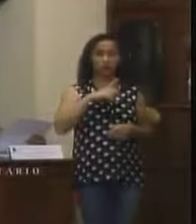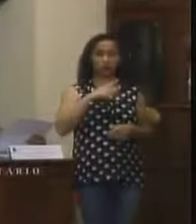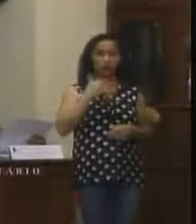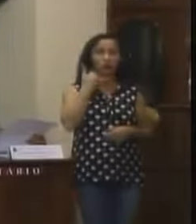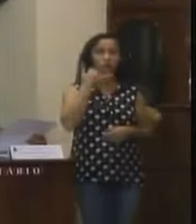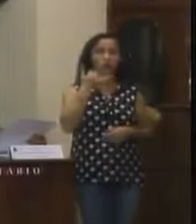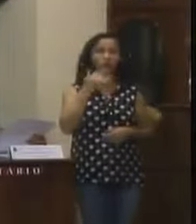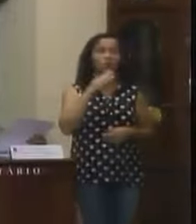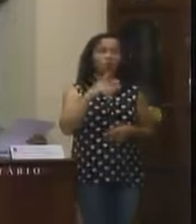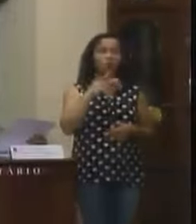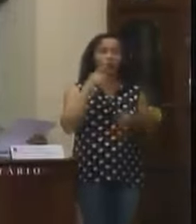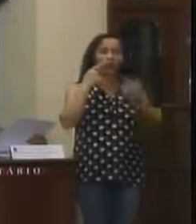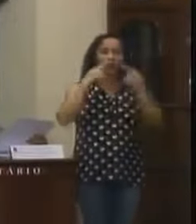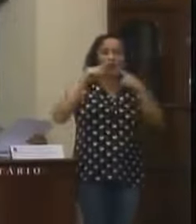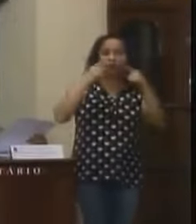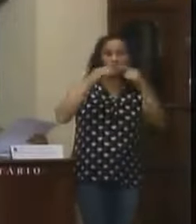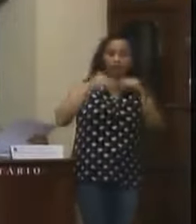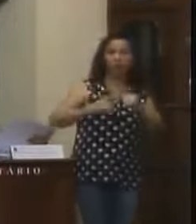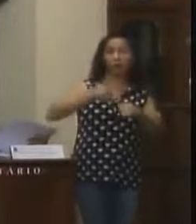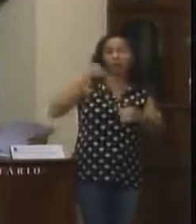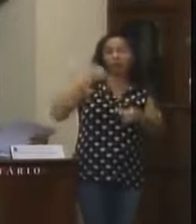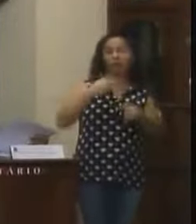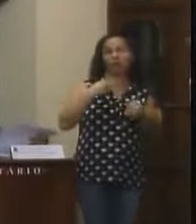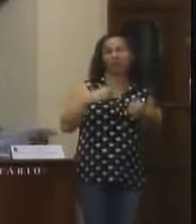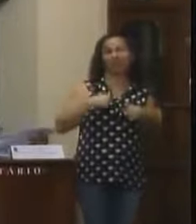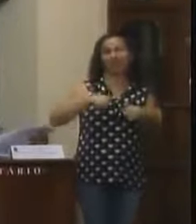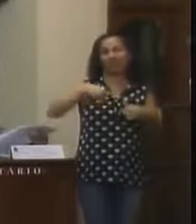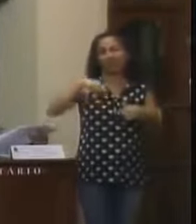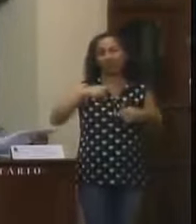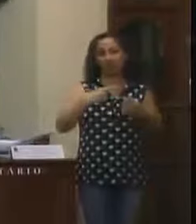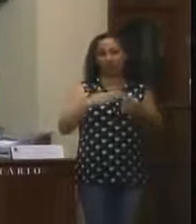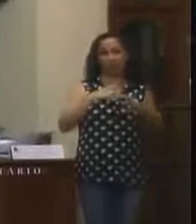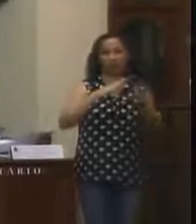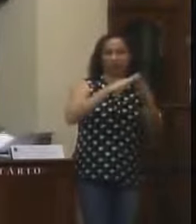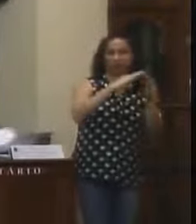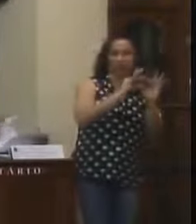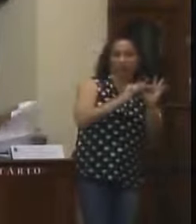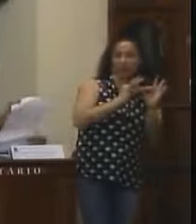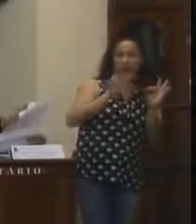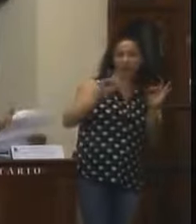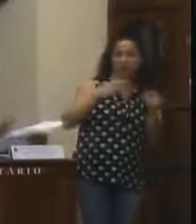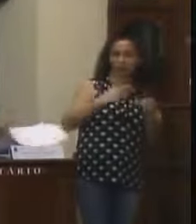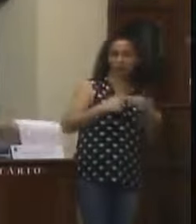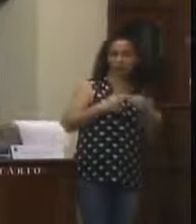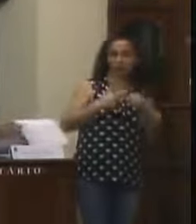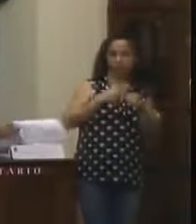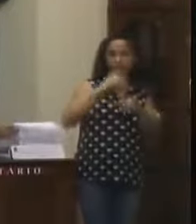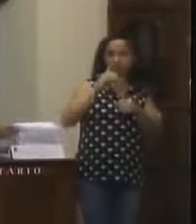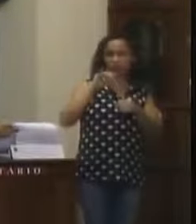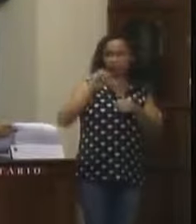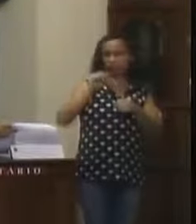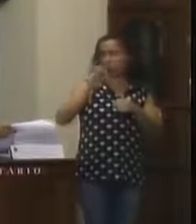participativa, controle social e transparência dos serviços públicos. É o relatório estudado a matéria, passo a opinar.